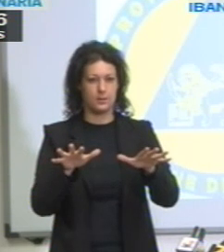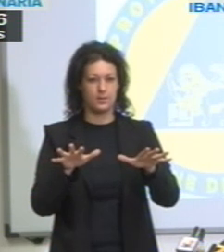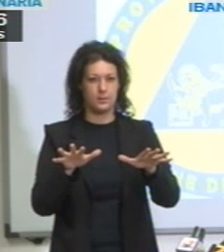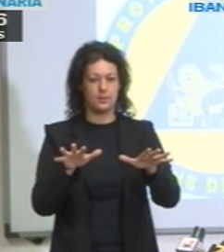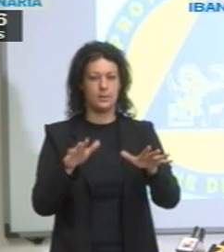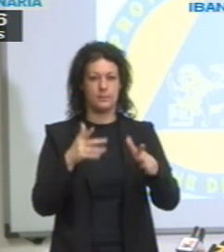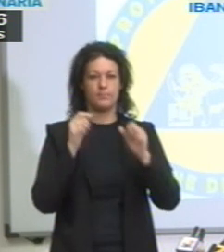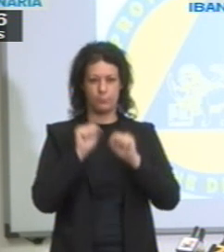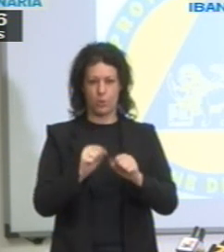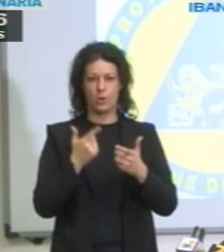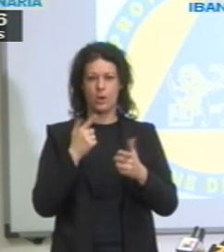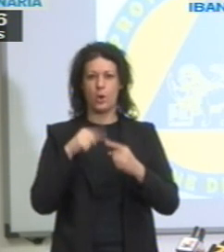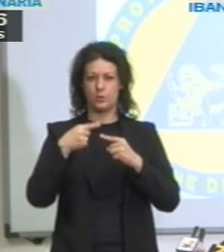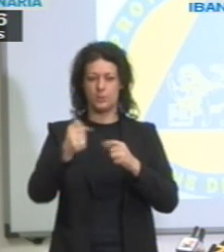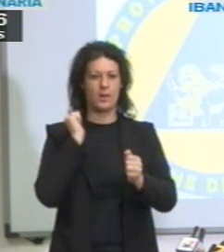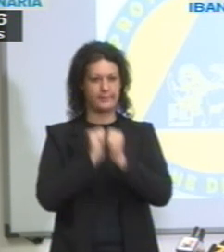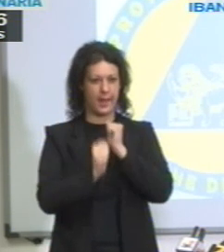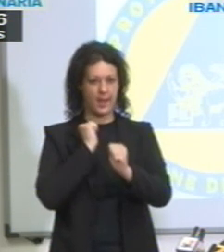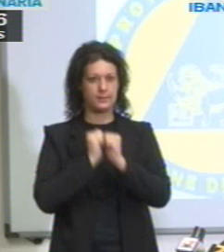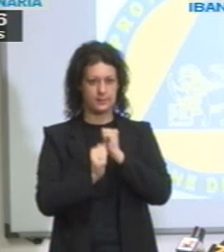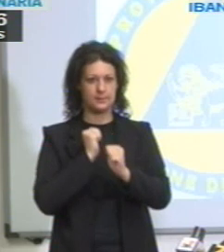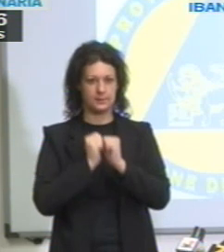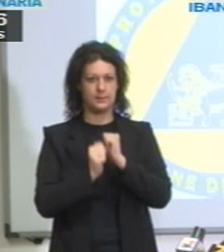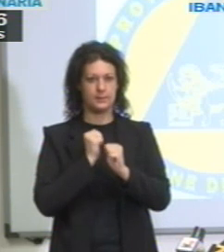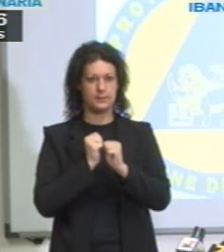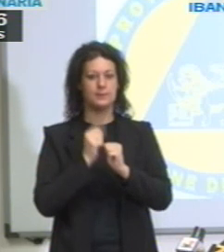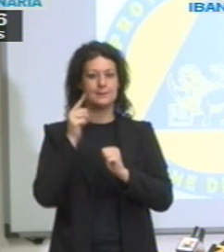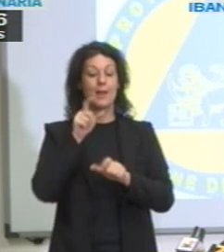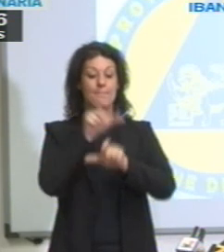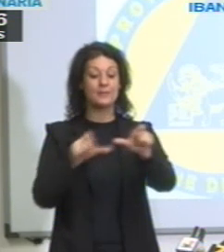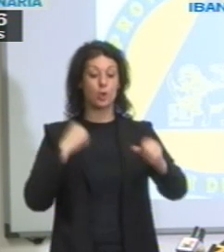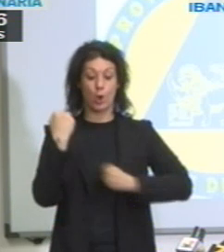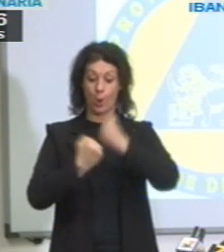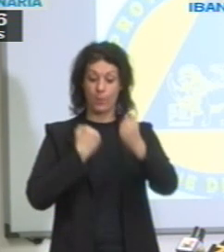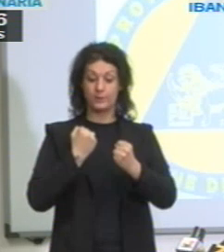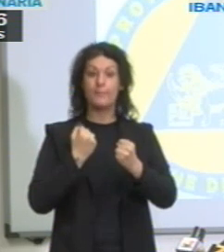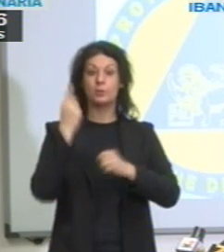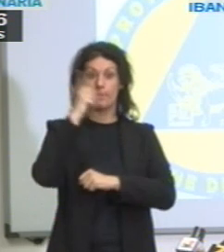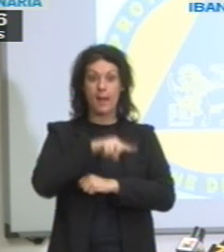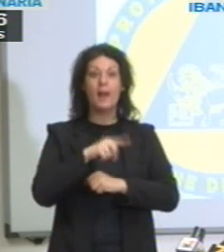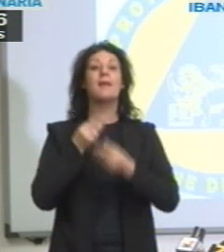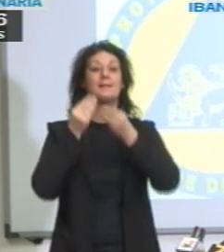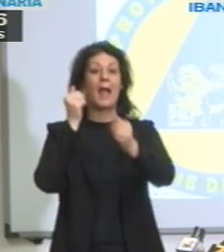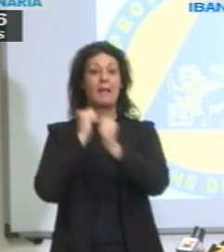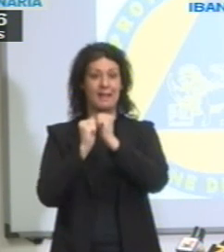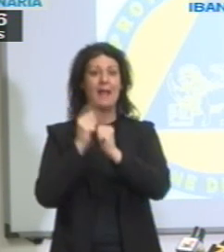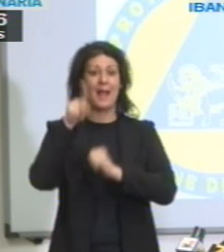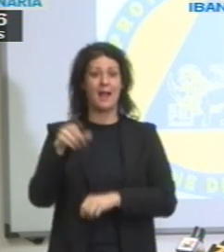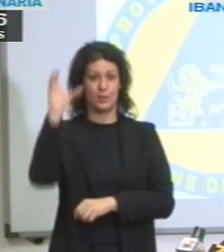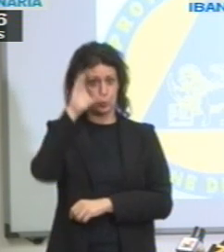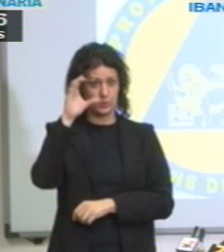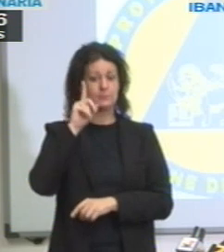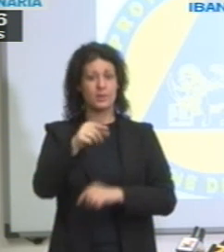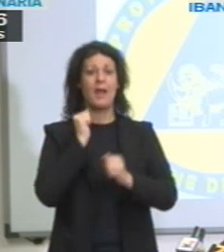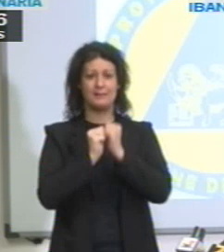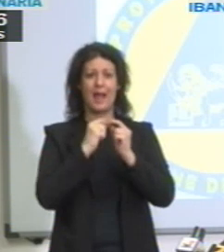turismo, chi non vive di bar e ristoranti danneggia i bar e ristoranti, cioè rischiamo di far chiudere quello che è aperto